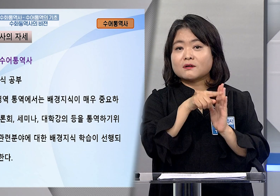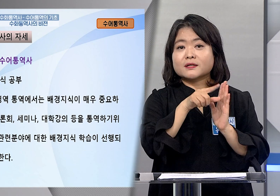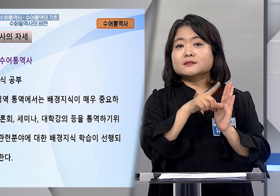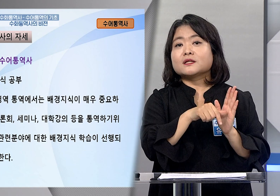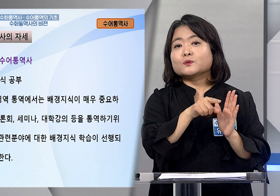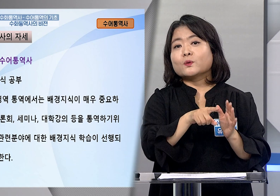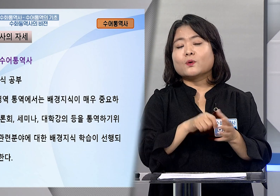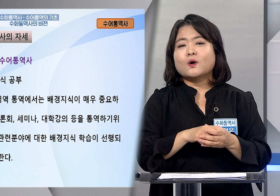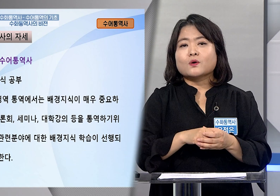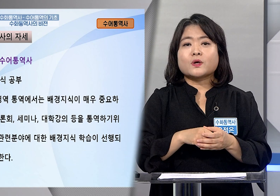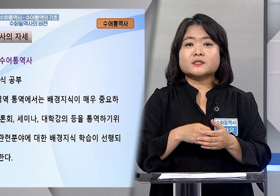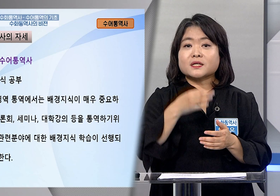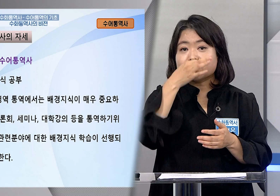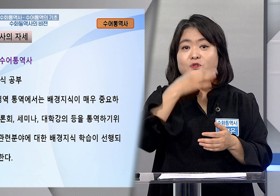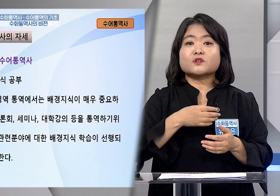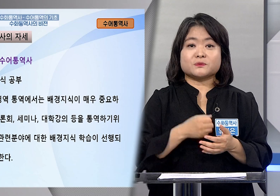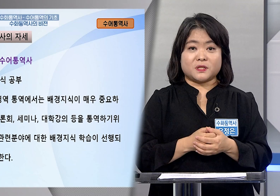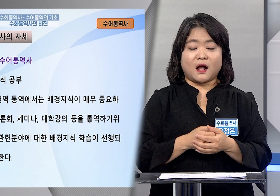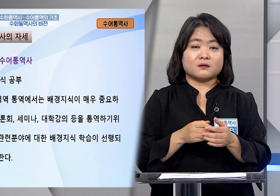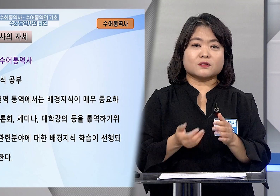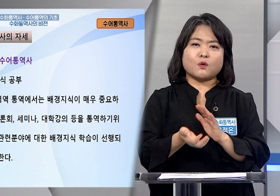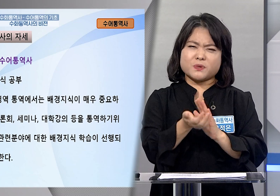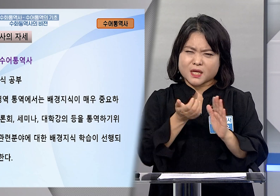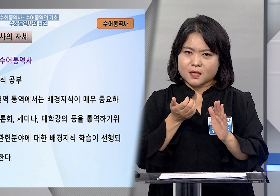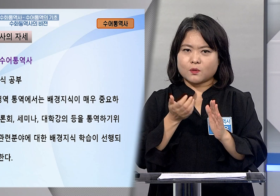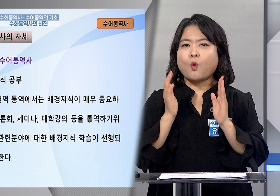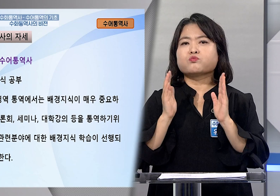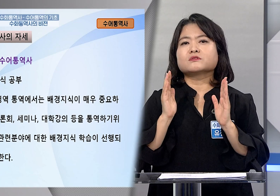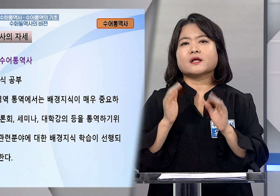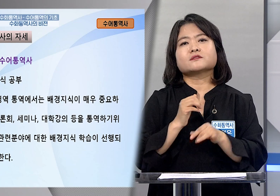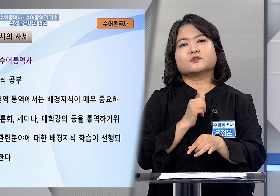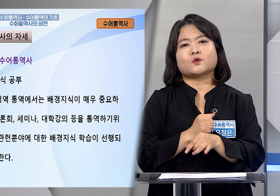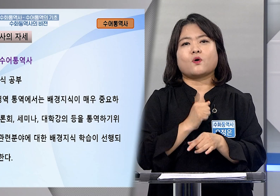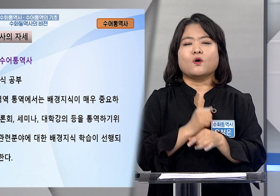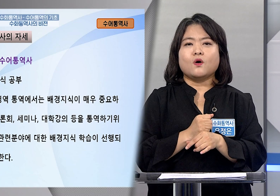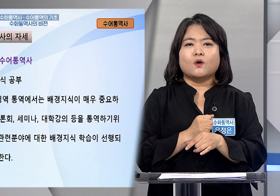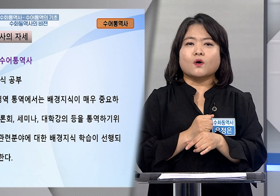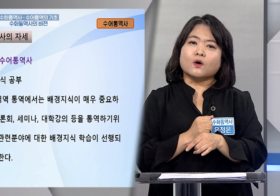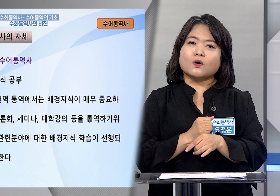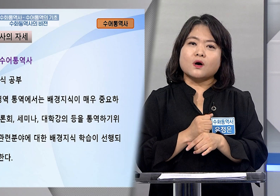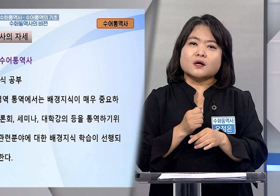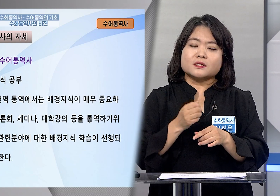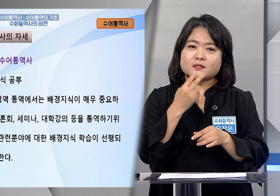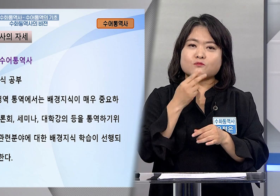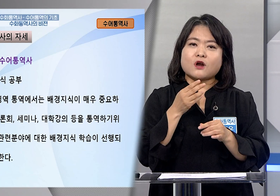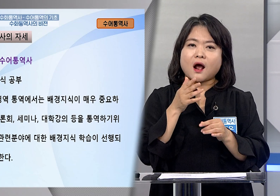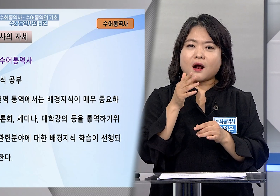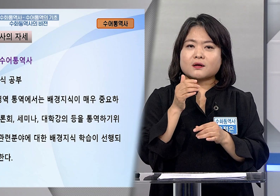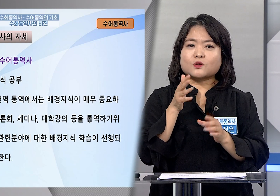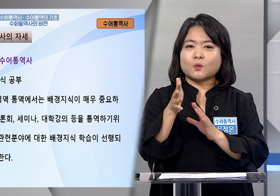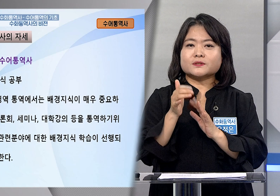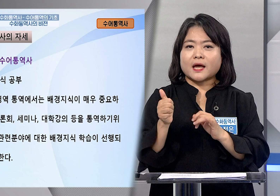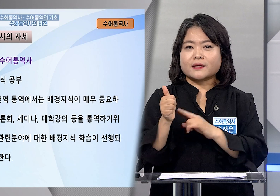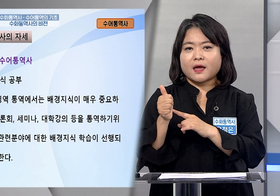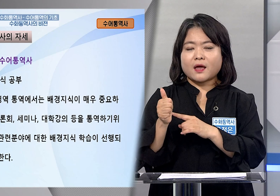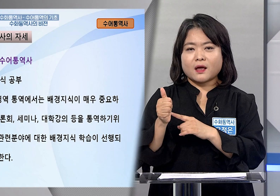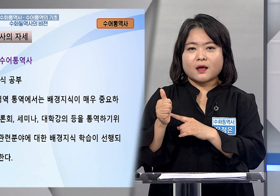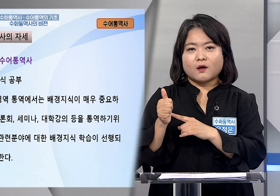들어갔을 때도 굉장히 힘들었습니다. 그래서 미리 공부를 했었죠. 생물학 전공자에게